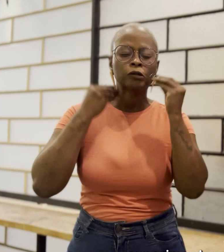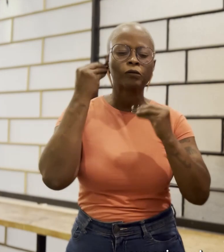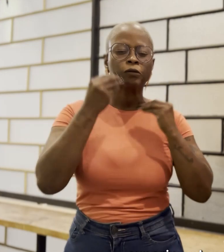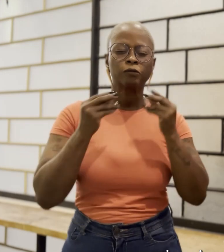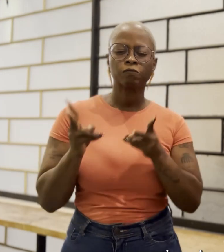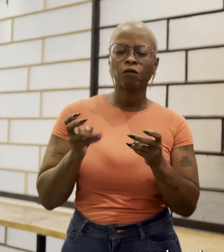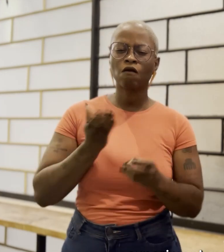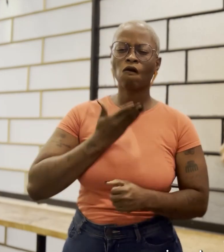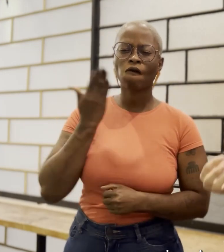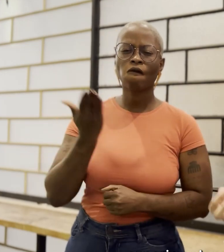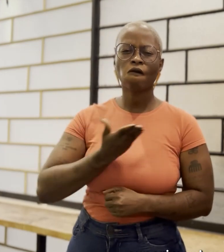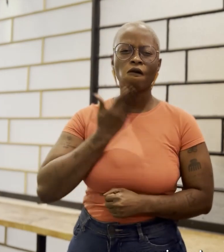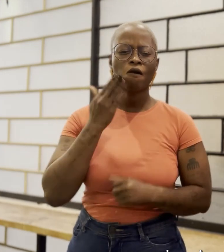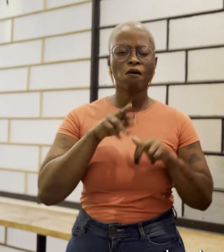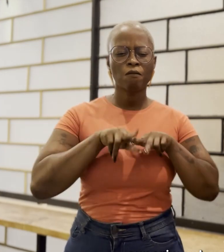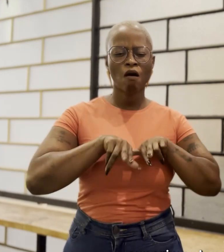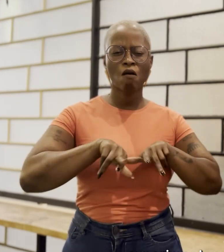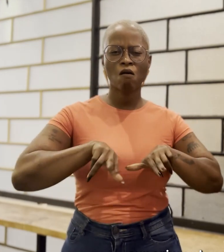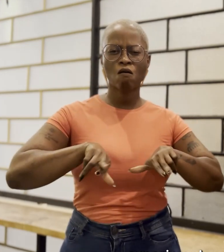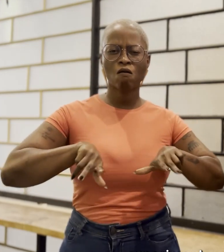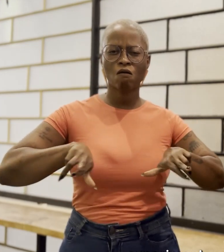experimentando diversos estados.